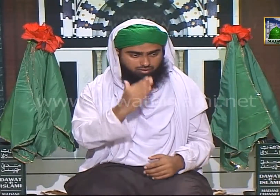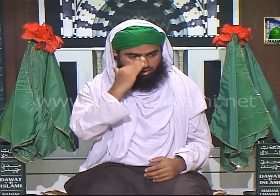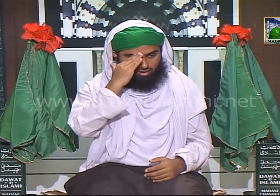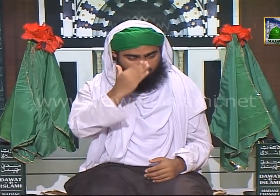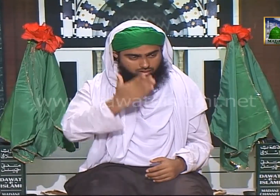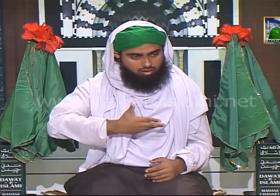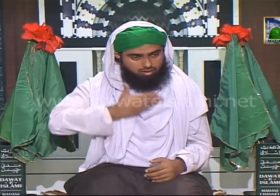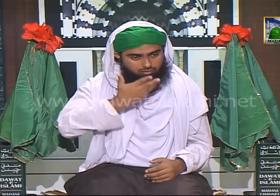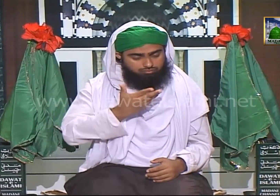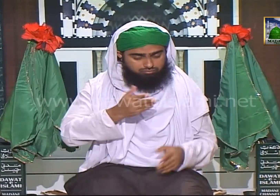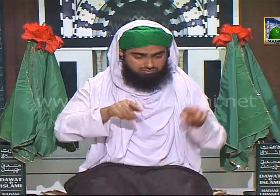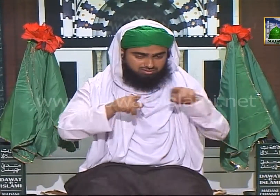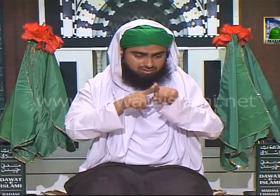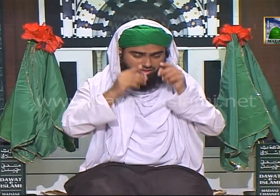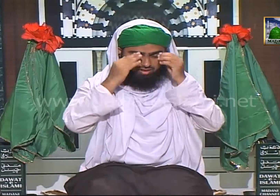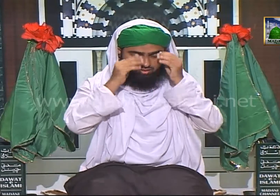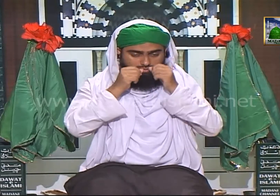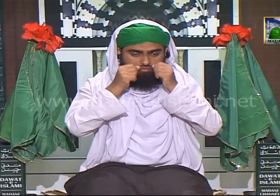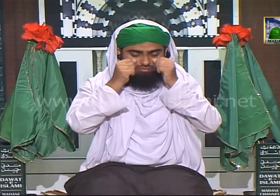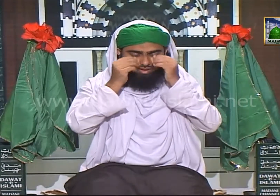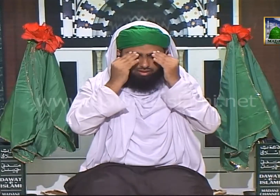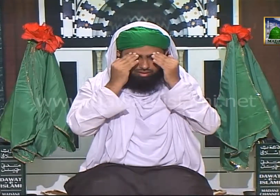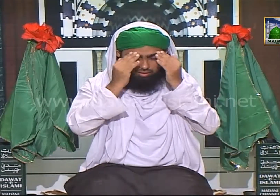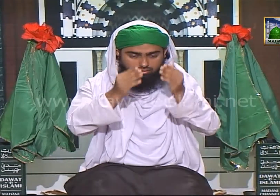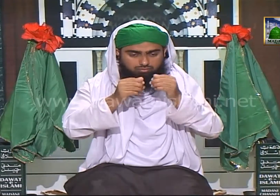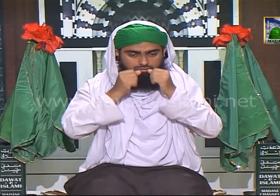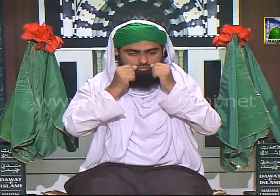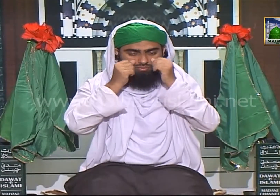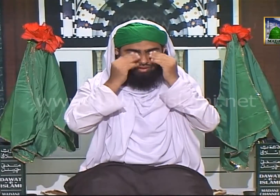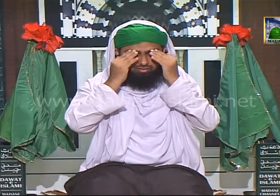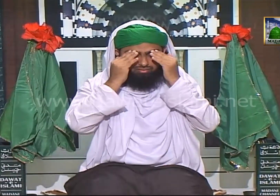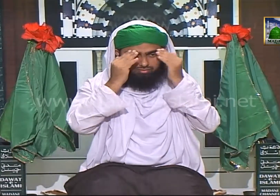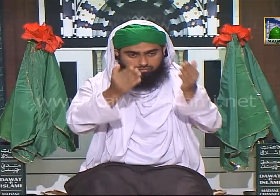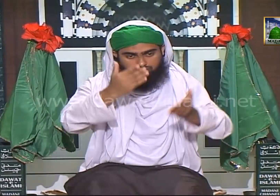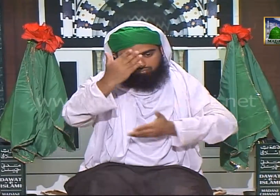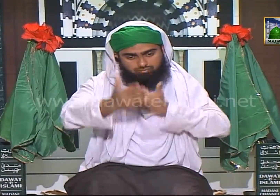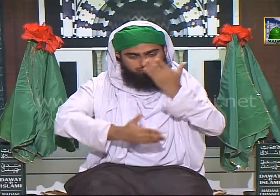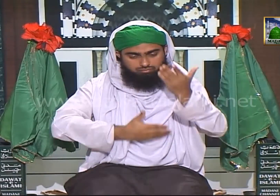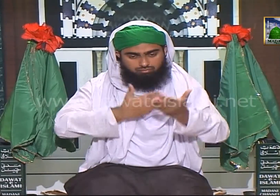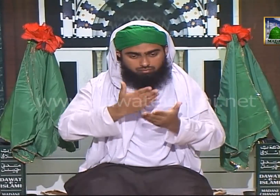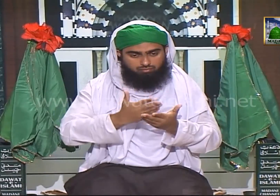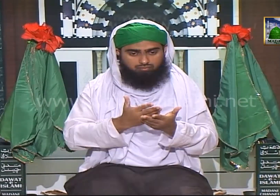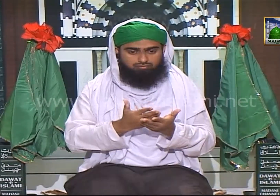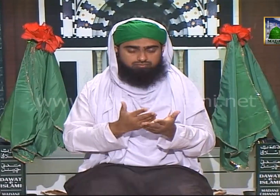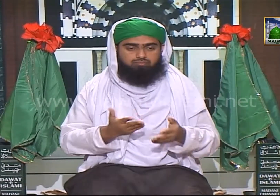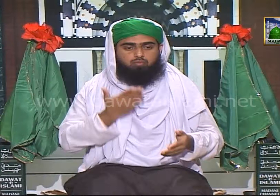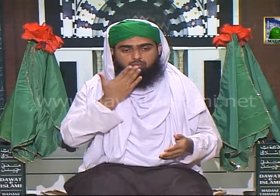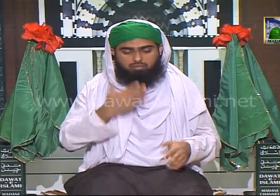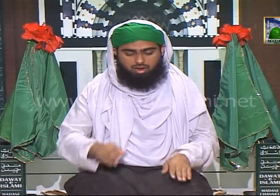کر دیا کریں۔ السلام علیکہ ایھا النبی ورحمۃ اللہ وبرکاتہ، جو ہم التحیات میں پڑھتے ہیں، السلام علیکہ